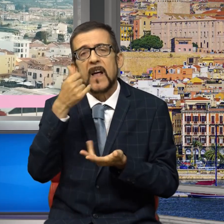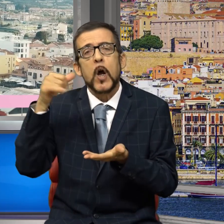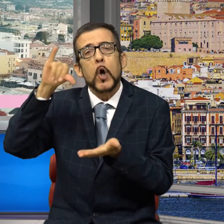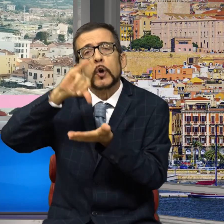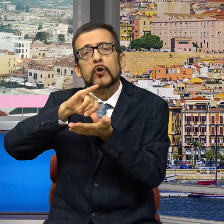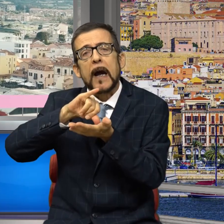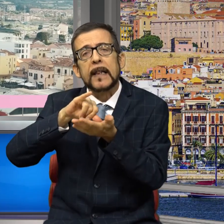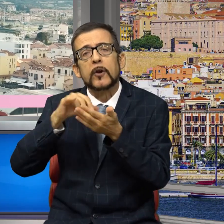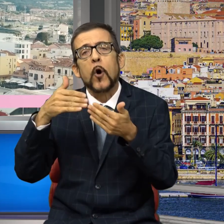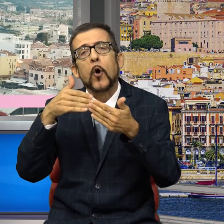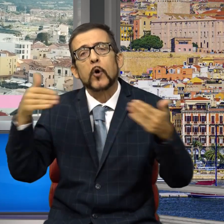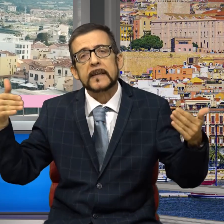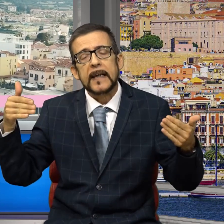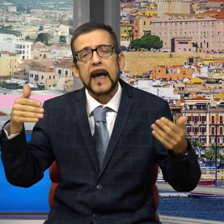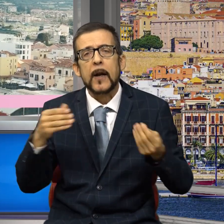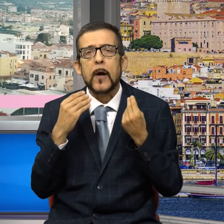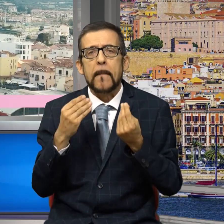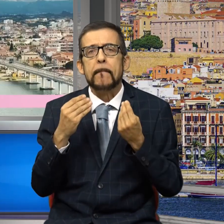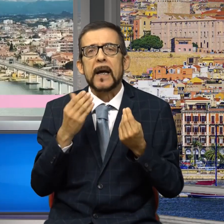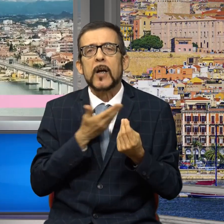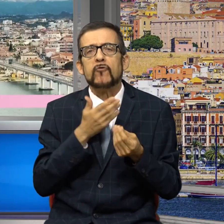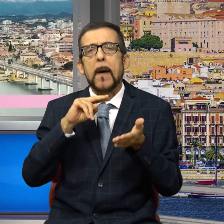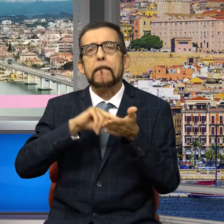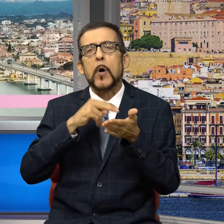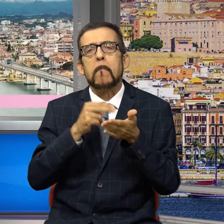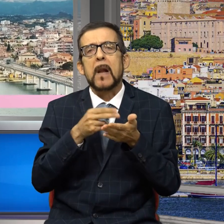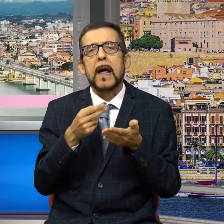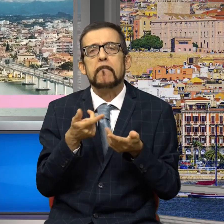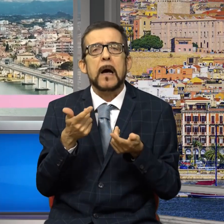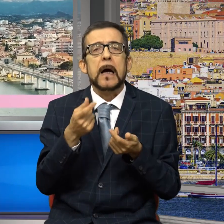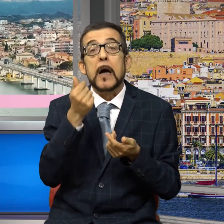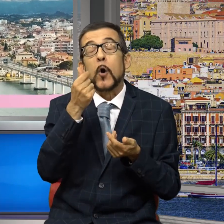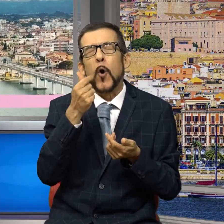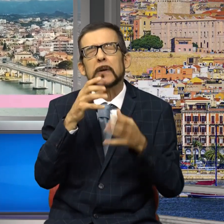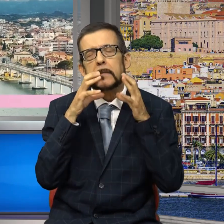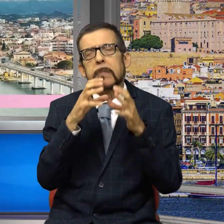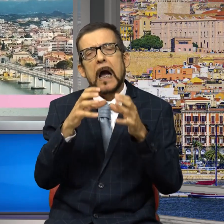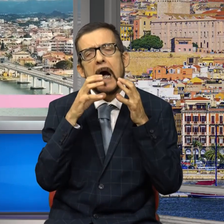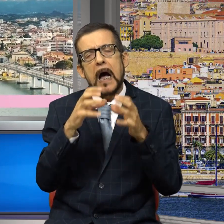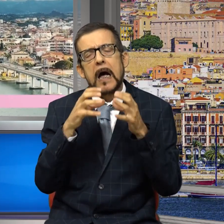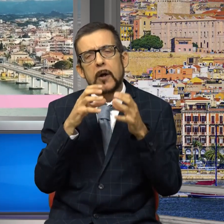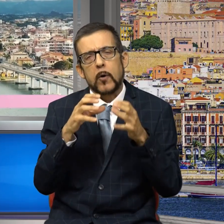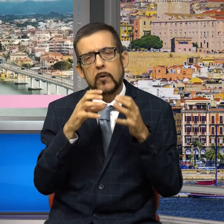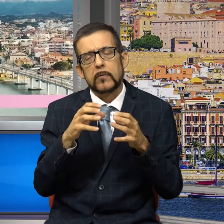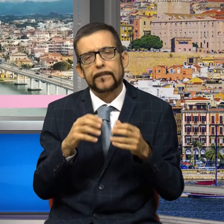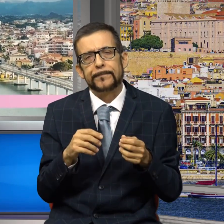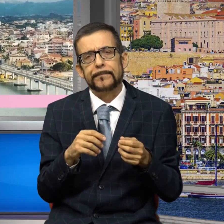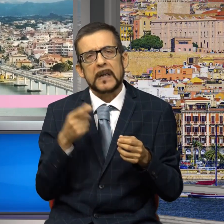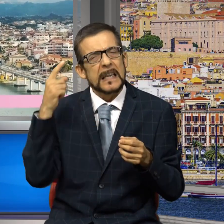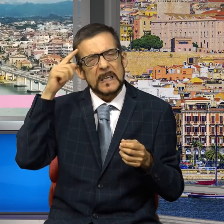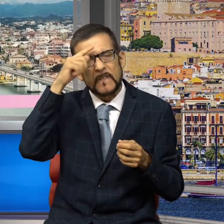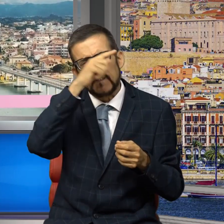costiero perché c'è un problema effettivo di costi abitativi non indifferente, ma è altrettanto difficile